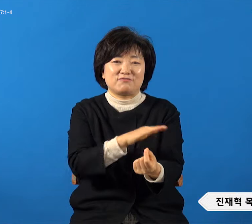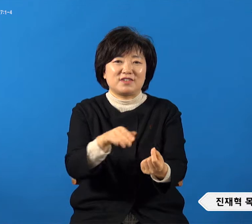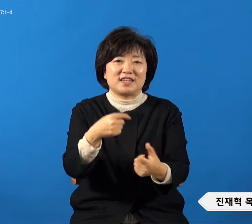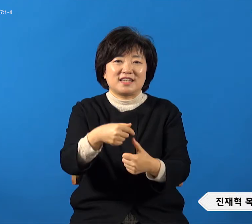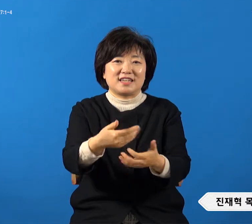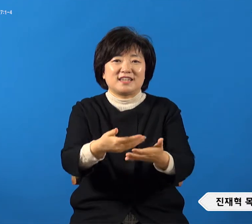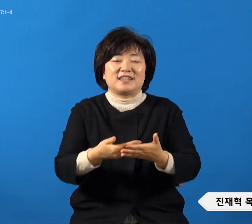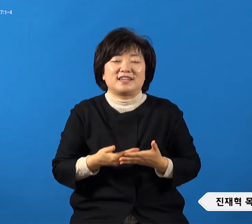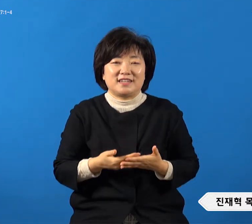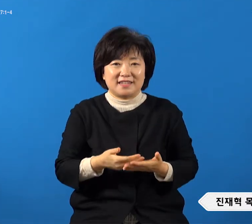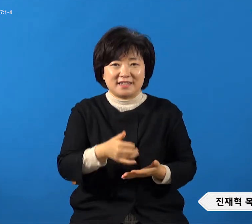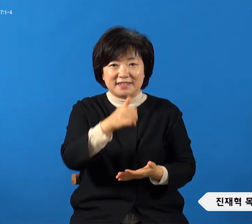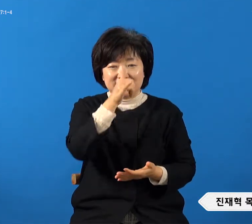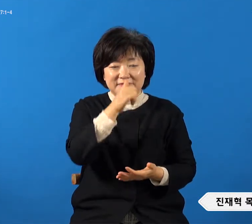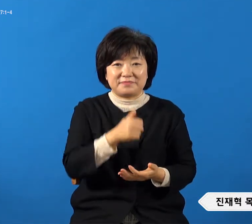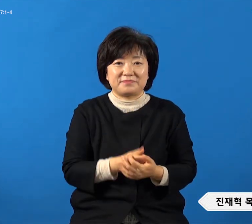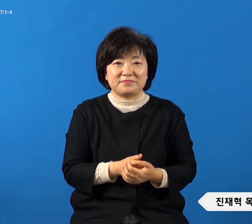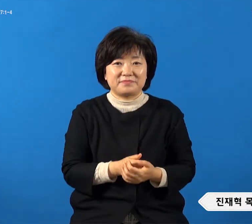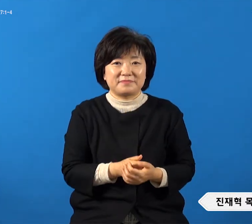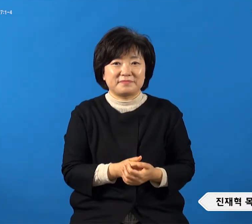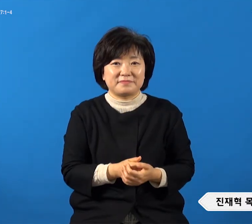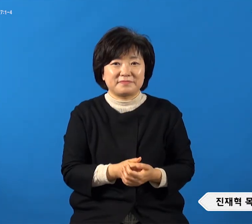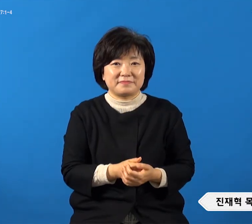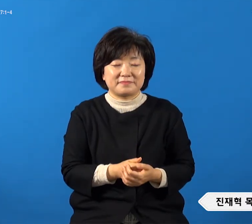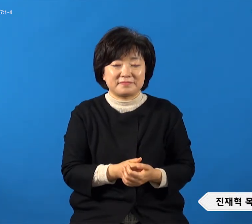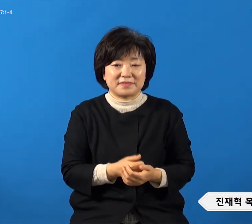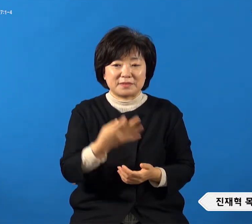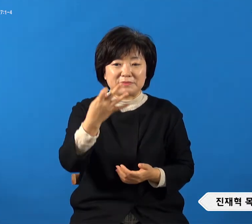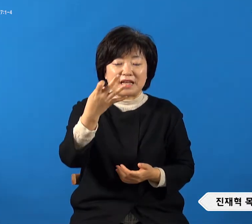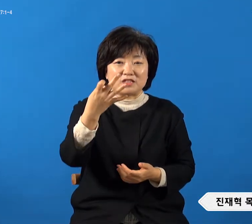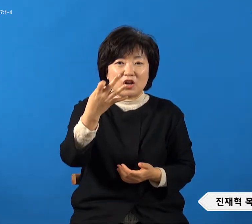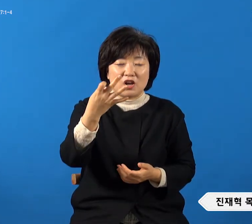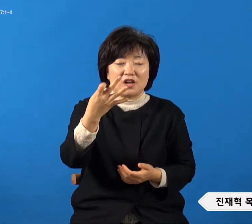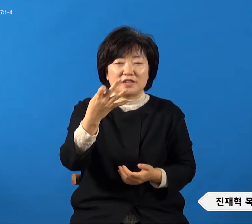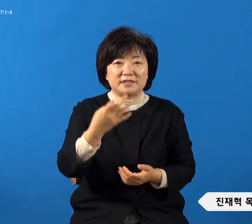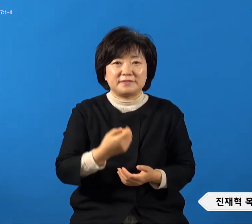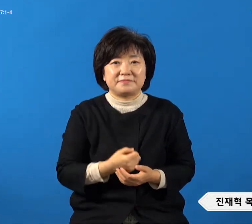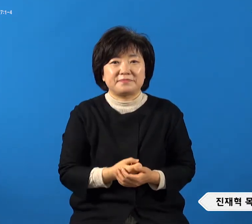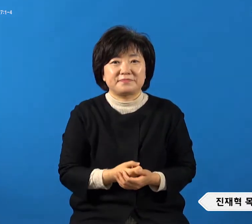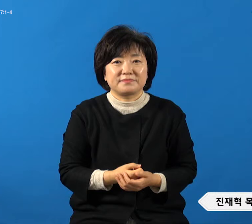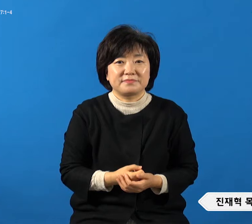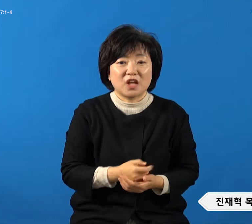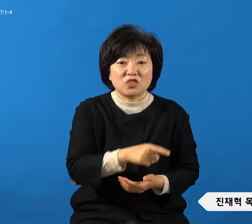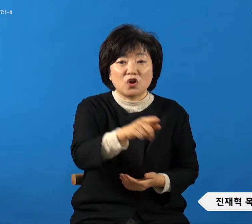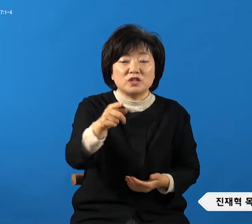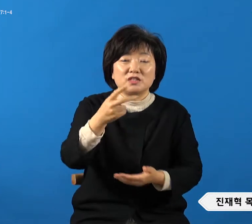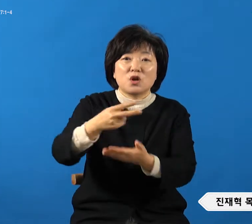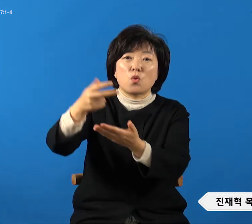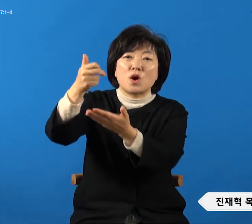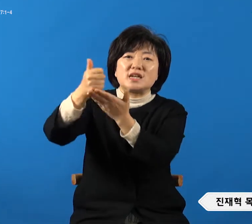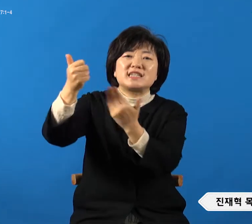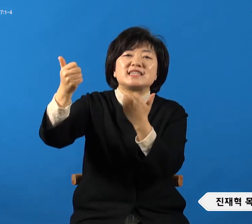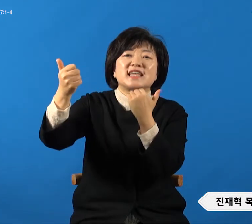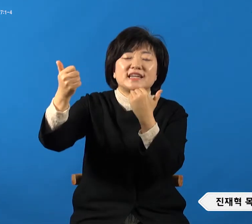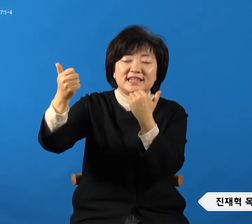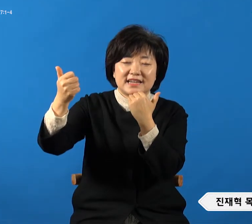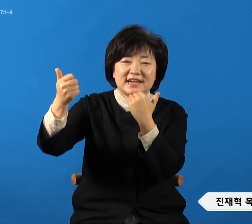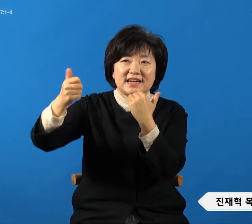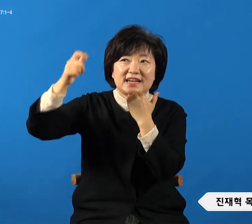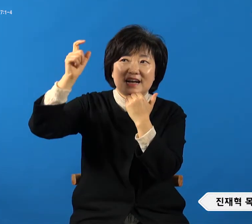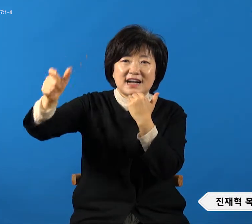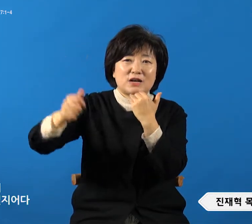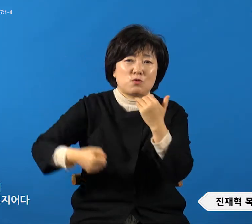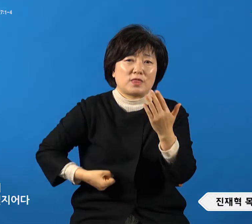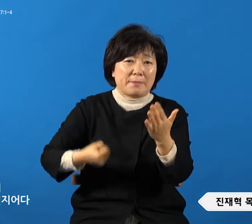우리에게 말씀하시는 것을 보게 됩니다. 14절 이렇게 말씀합니다. 너는 여호와를 기다릴지어다.